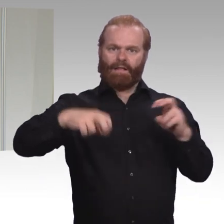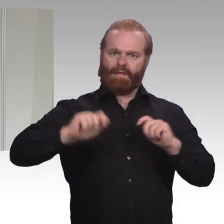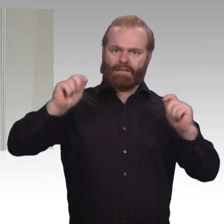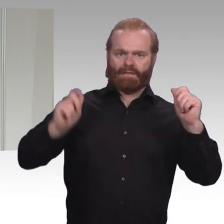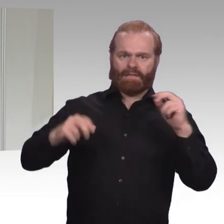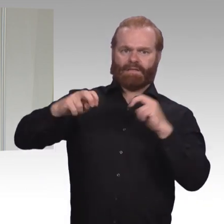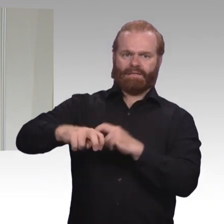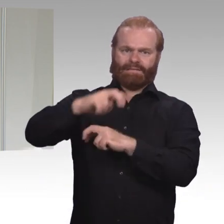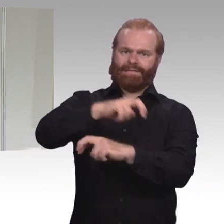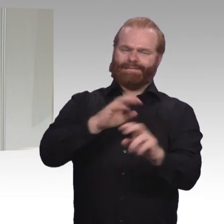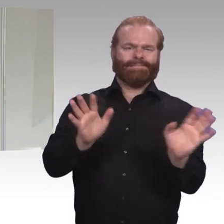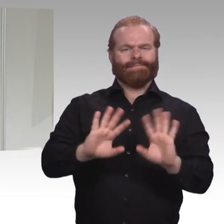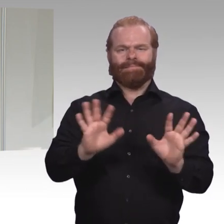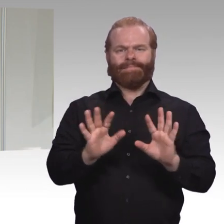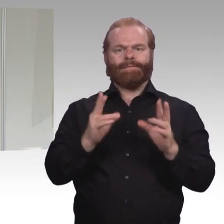Herren,